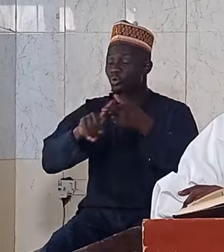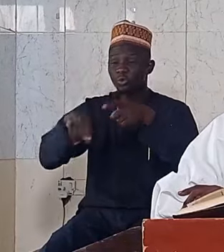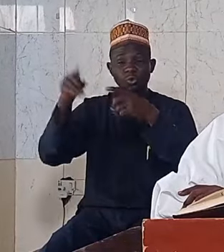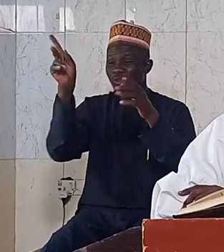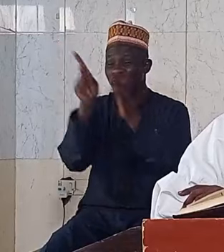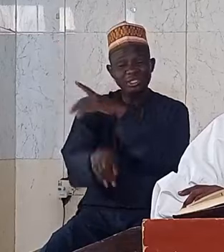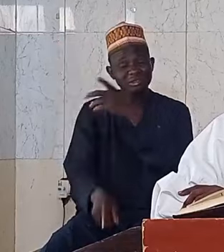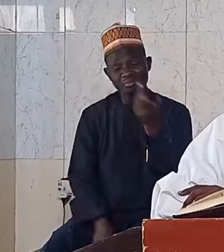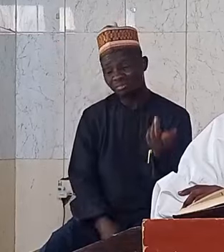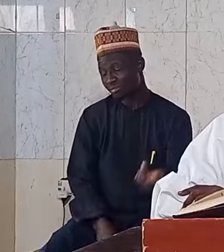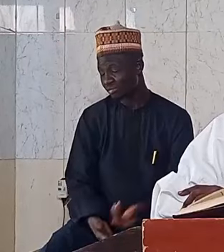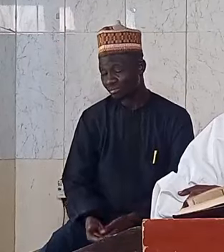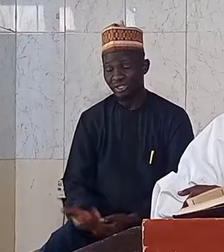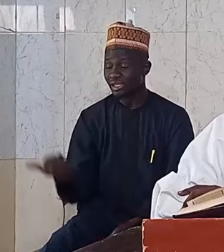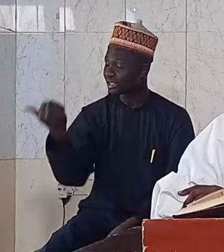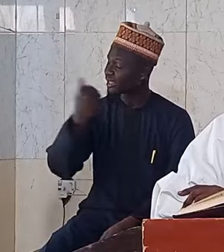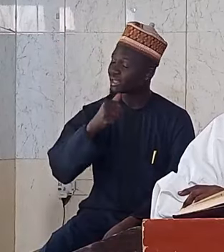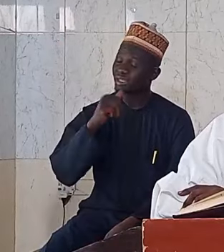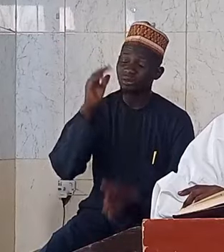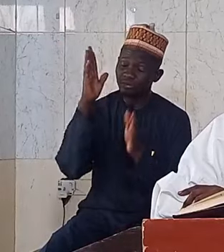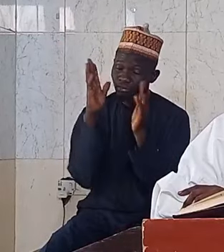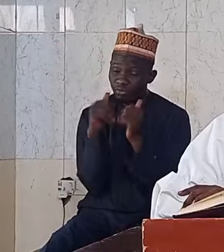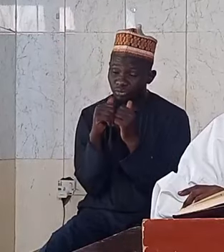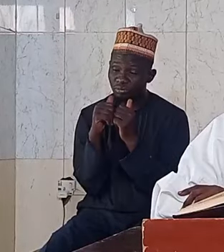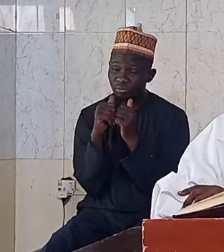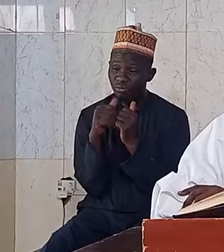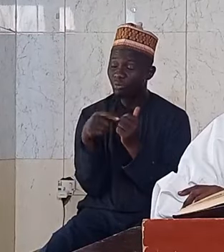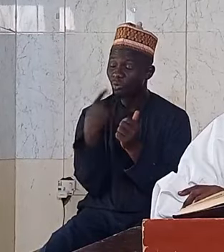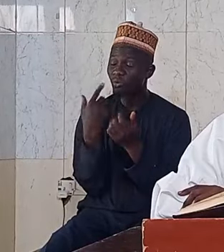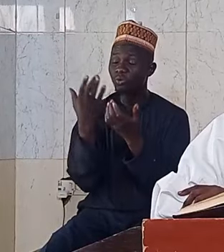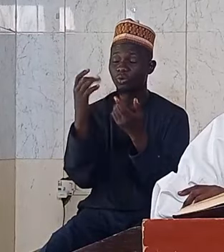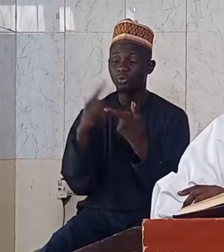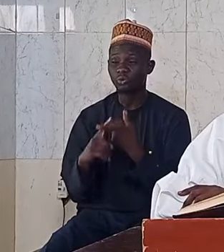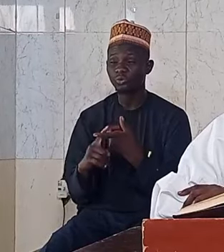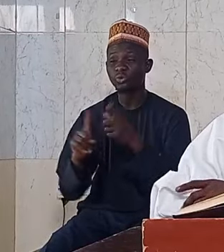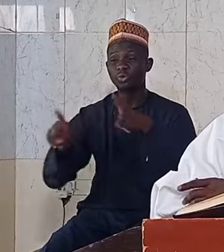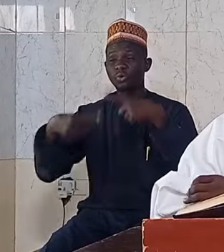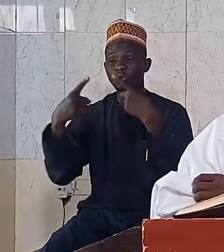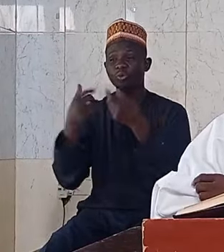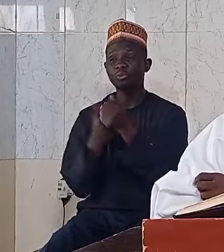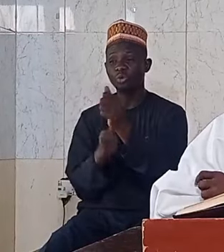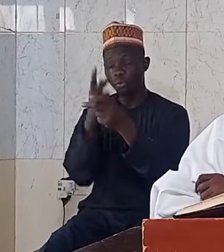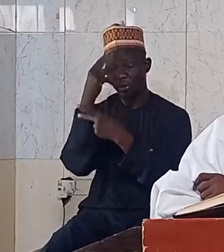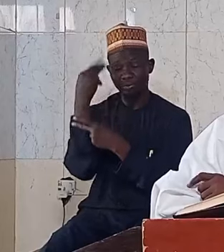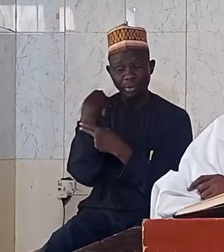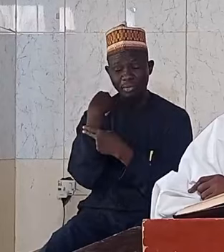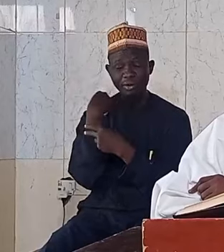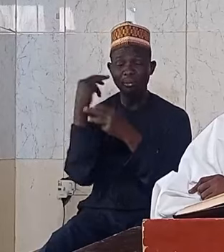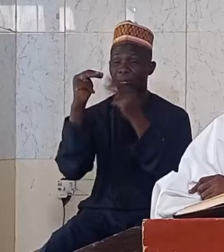musulmi idan ya fito zai tafi Madina